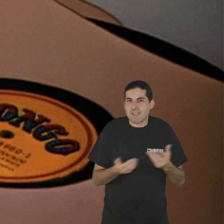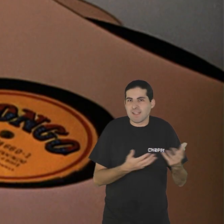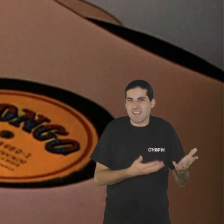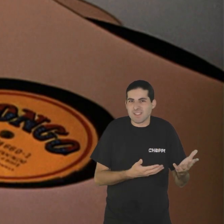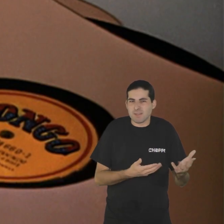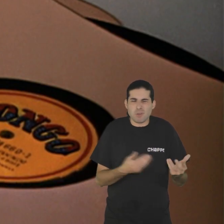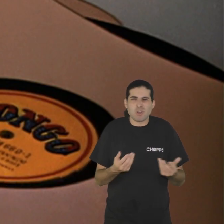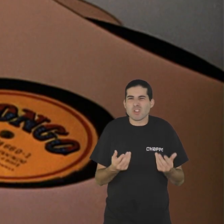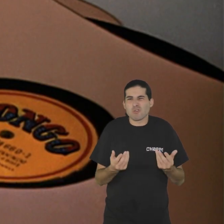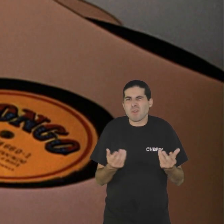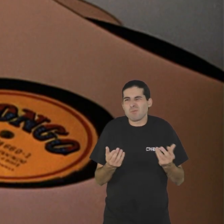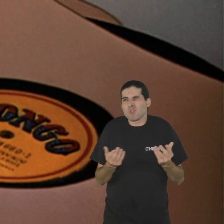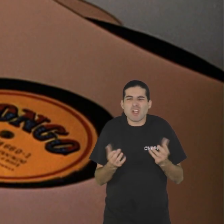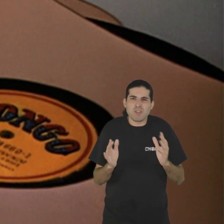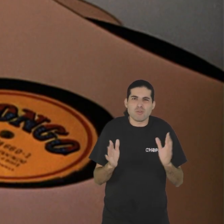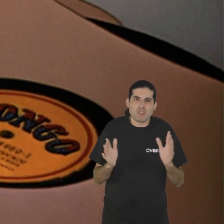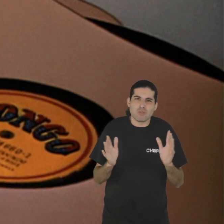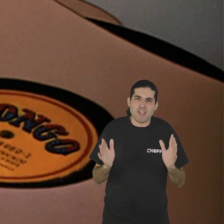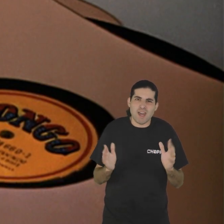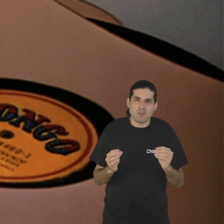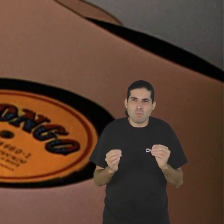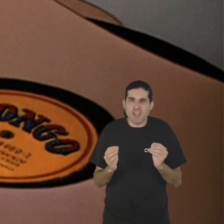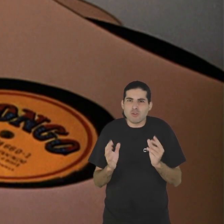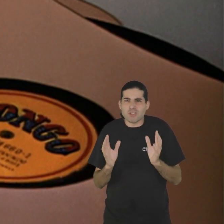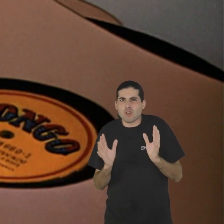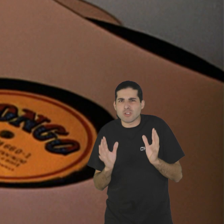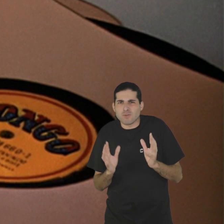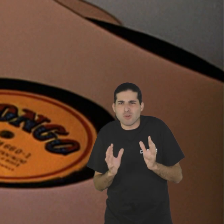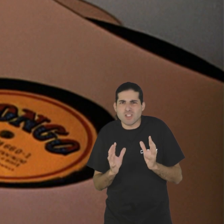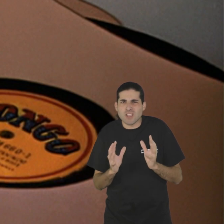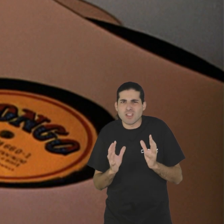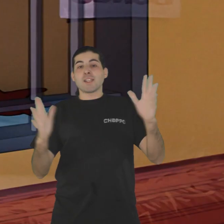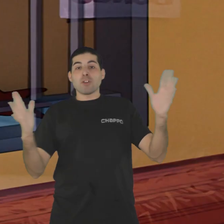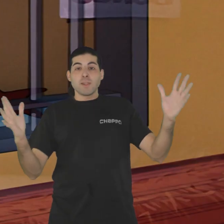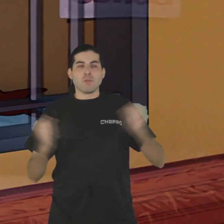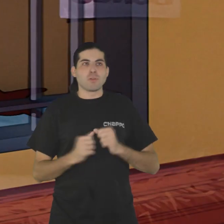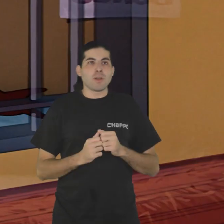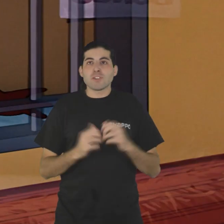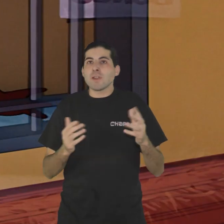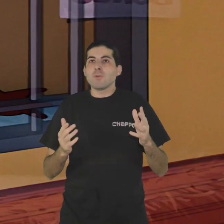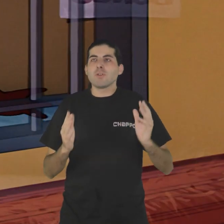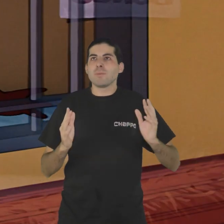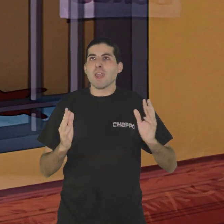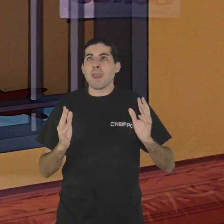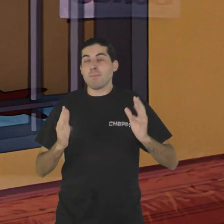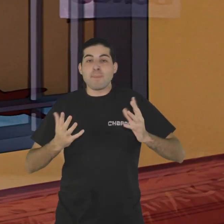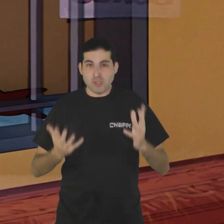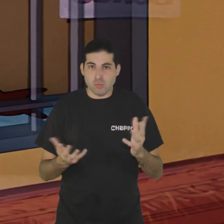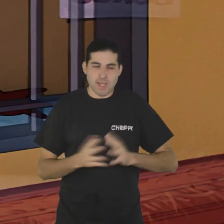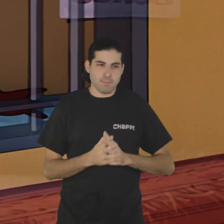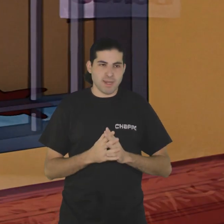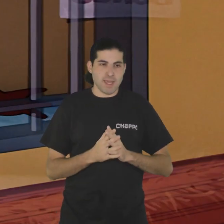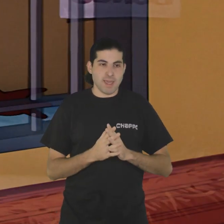mai canta in inglese, però secondo me non c'era bisogno di sottolinearlo, un po' da ignorantotti forse. La storia di Bongo. La storia di Bongo